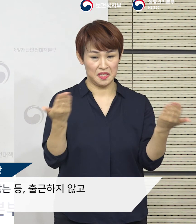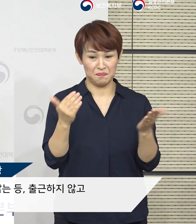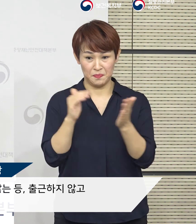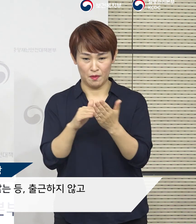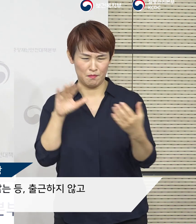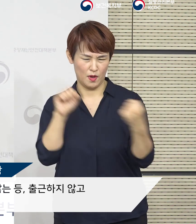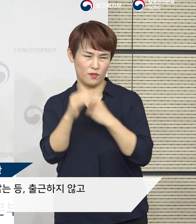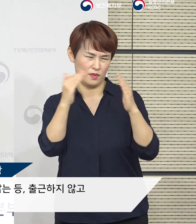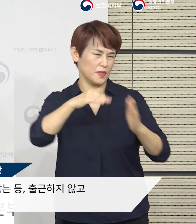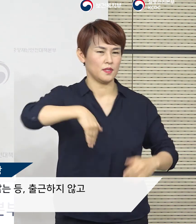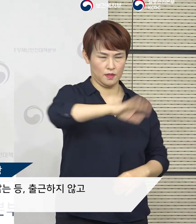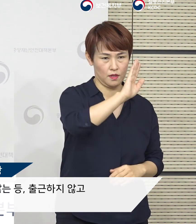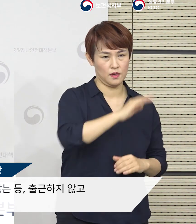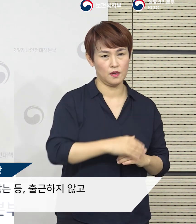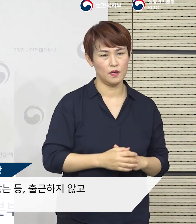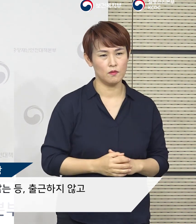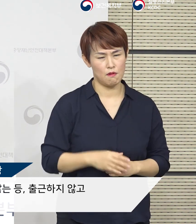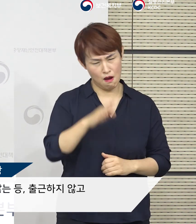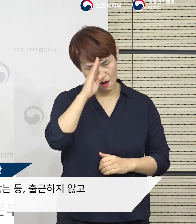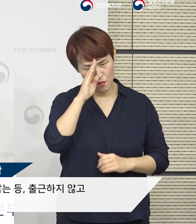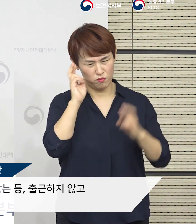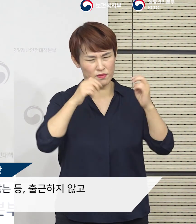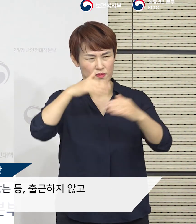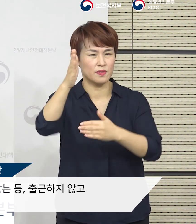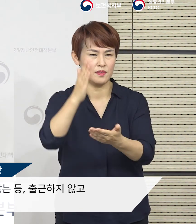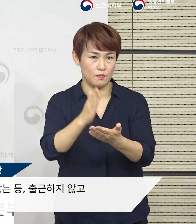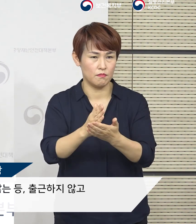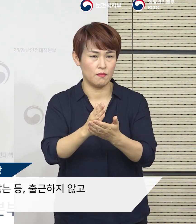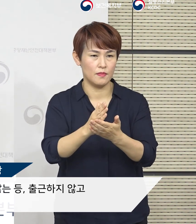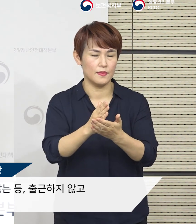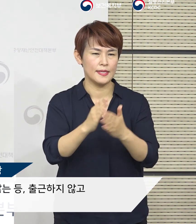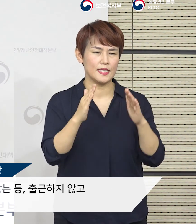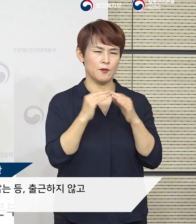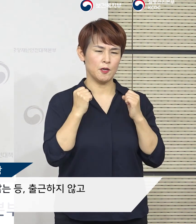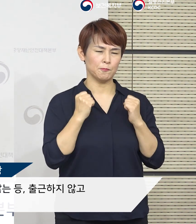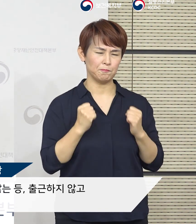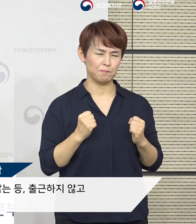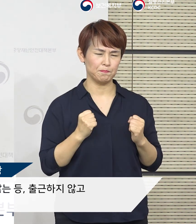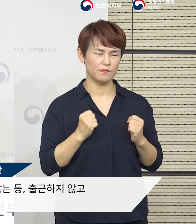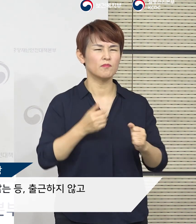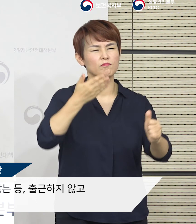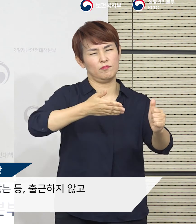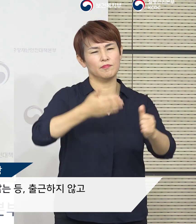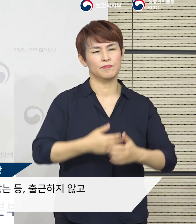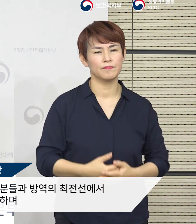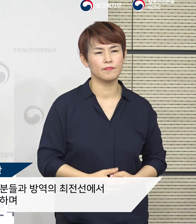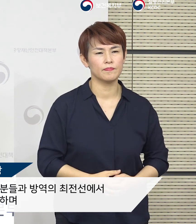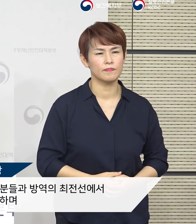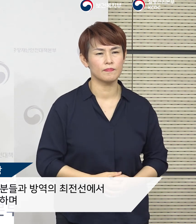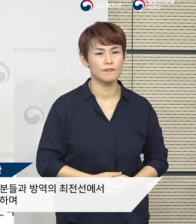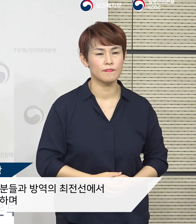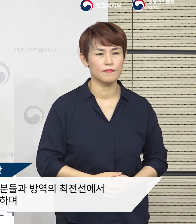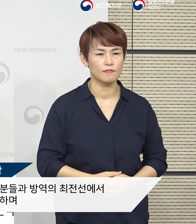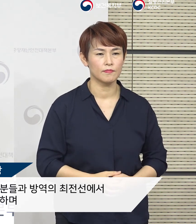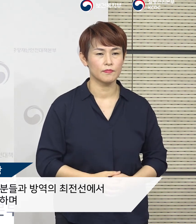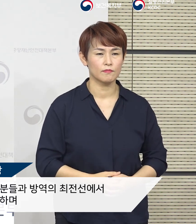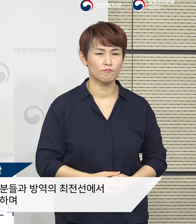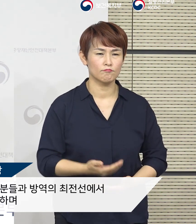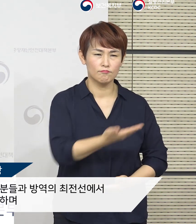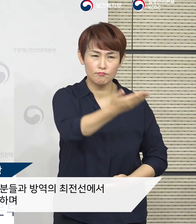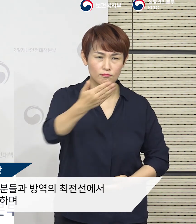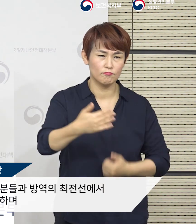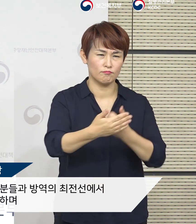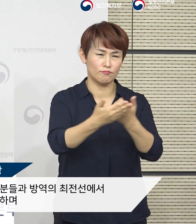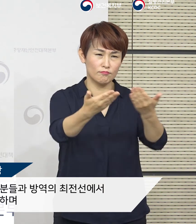가고 아프면 출근하지 않는 등 출근하지 않고 집에서 쉬는 실천을 부탁드립니다. 성숙한